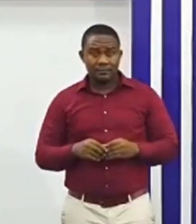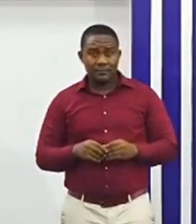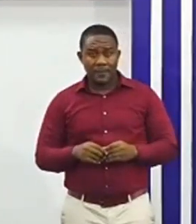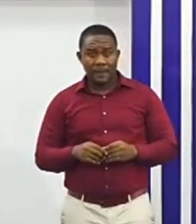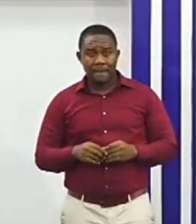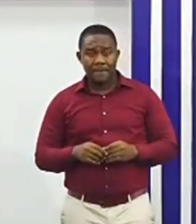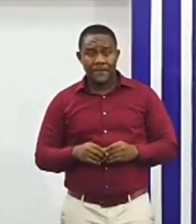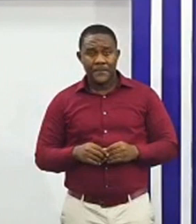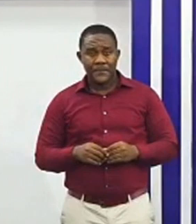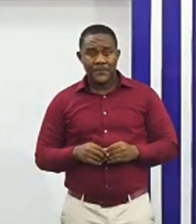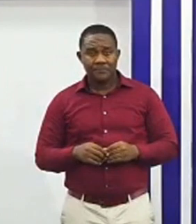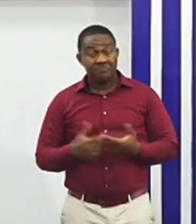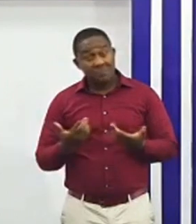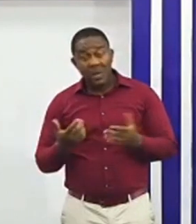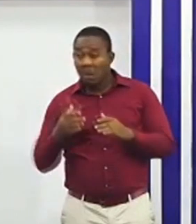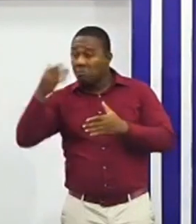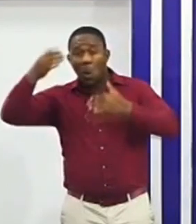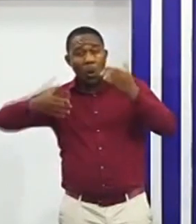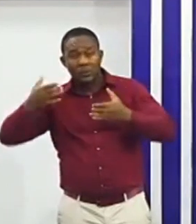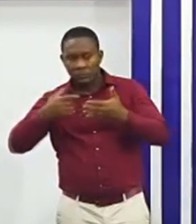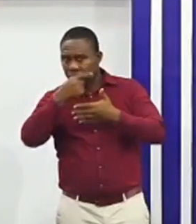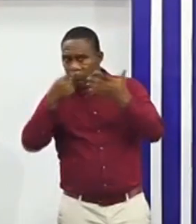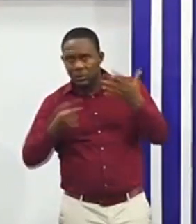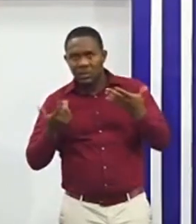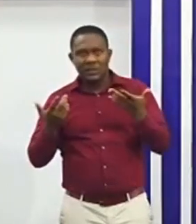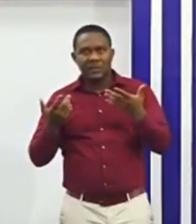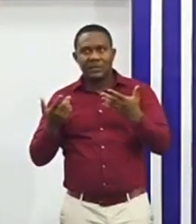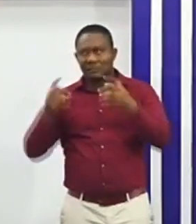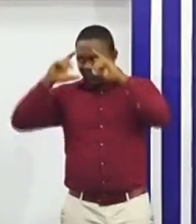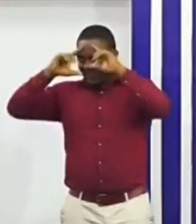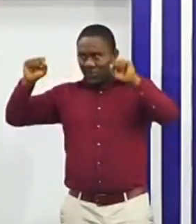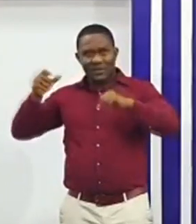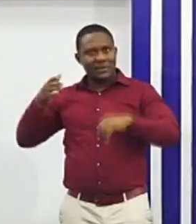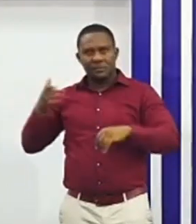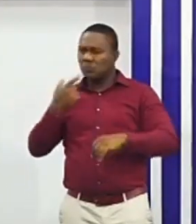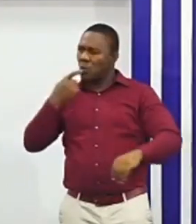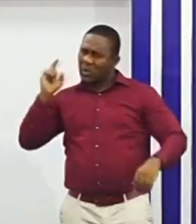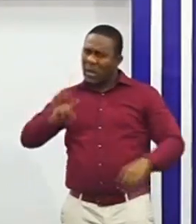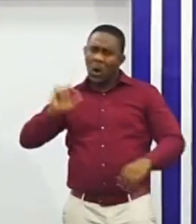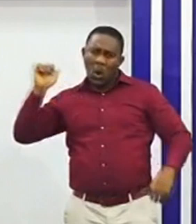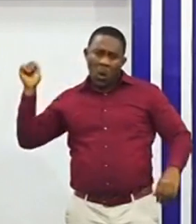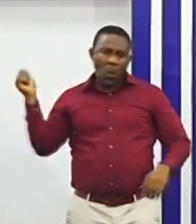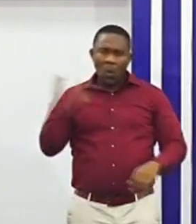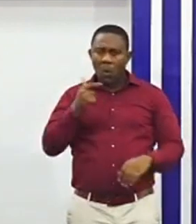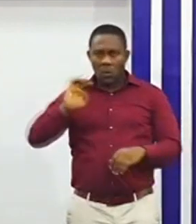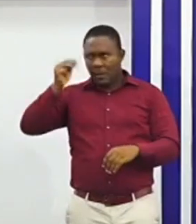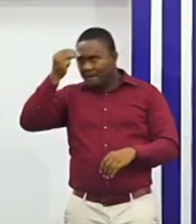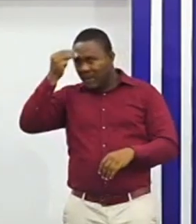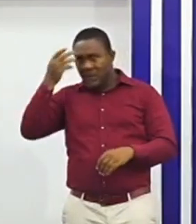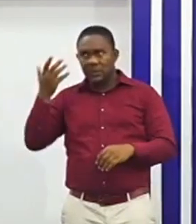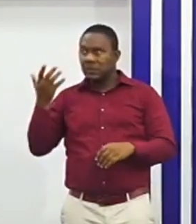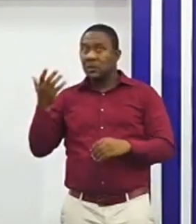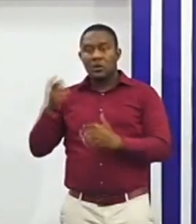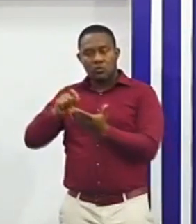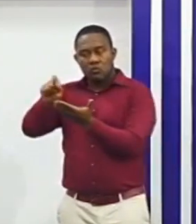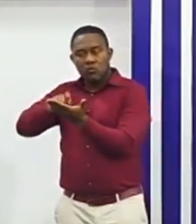bume kwabrata adolilize anar ni ayuo. Microcredit companies in bume lizeri